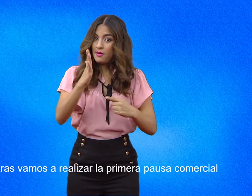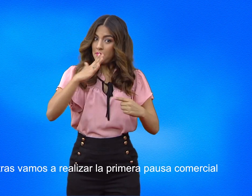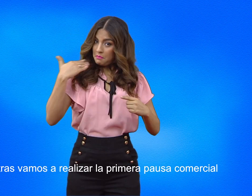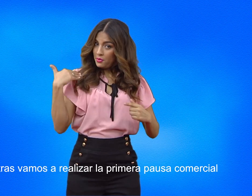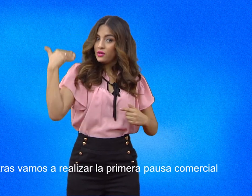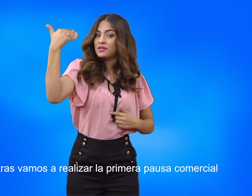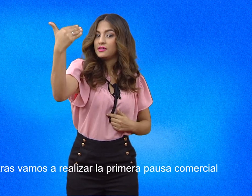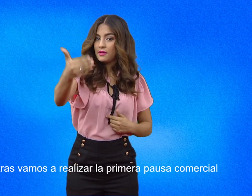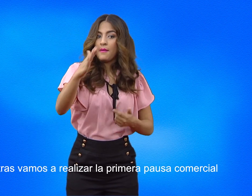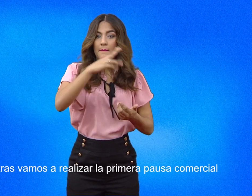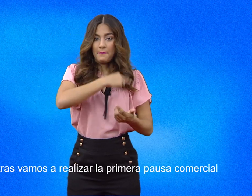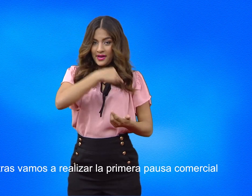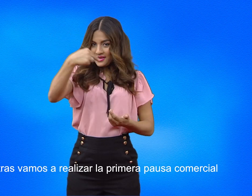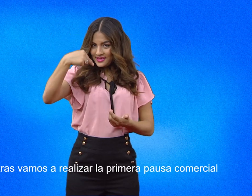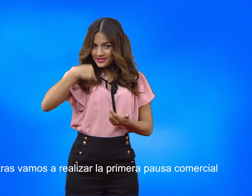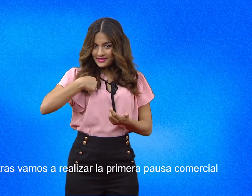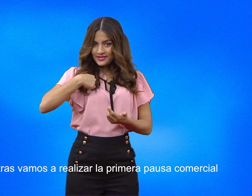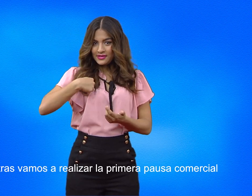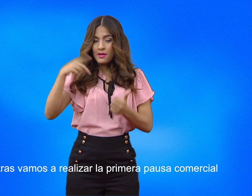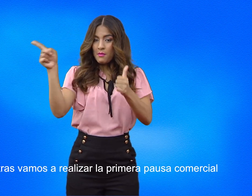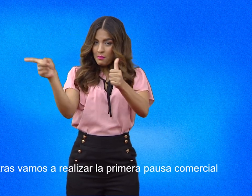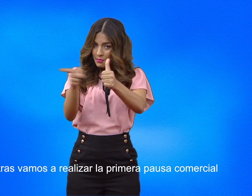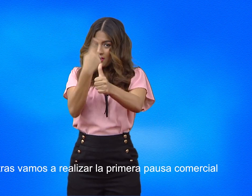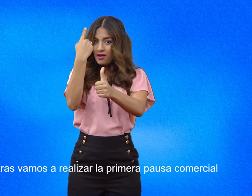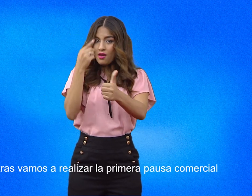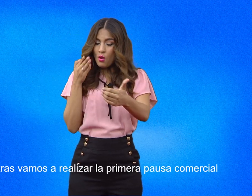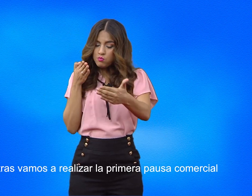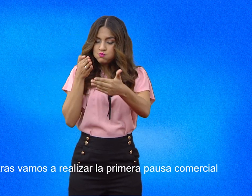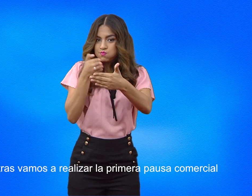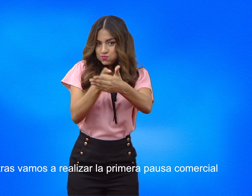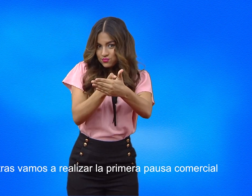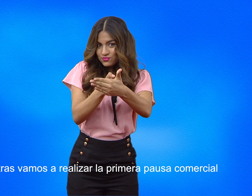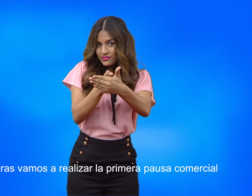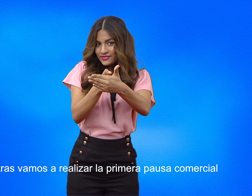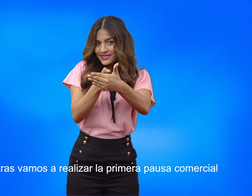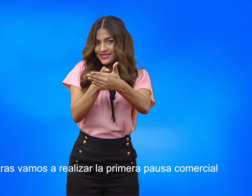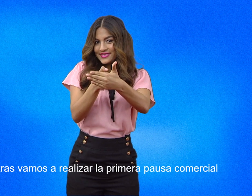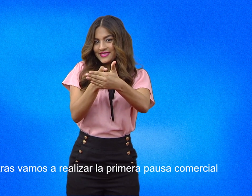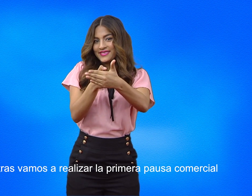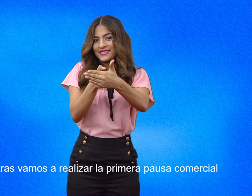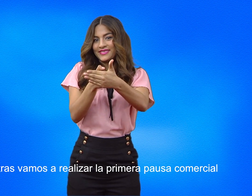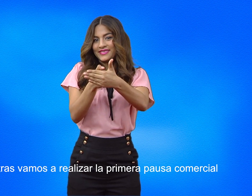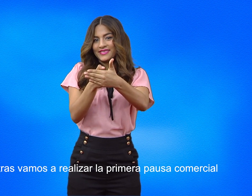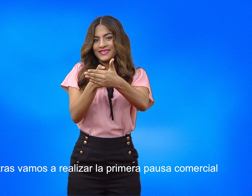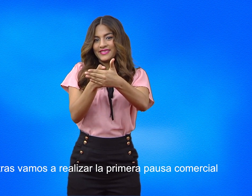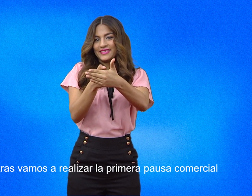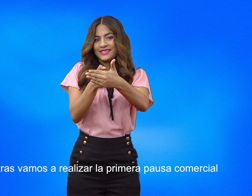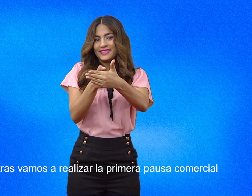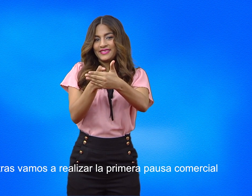Mientras, vamos a realizar la primera pausa comercial.